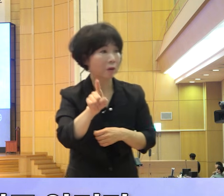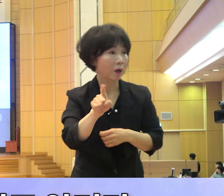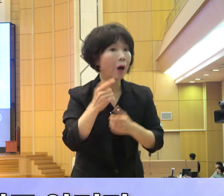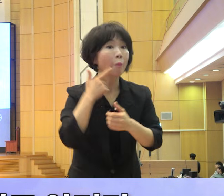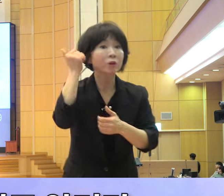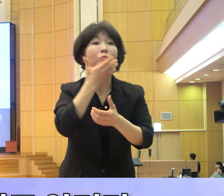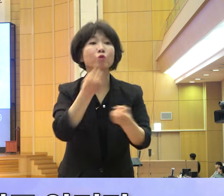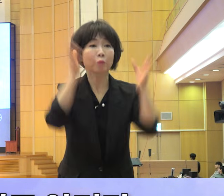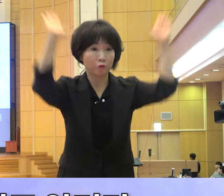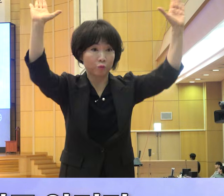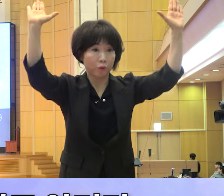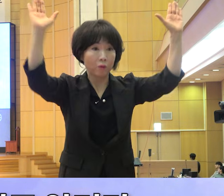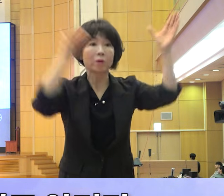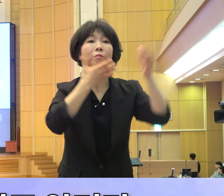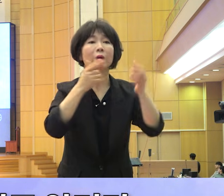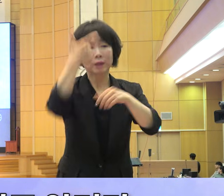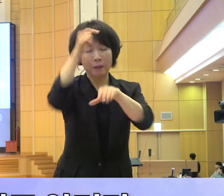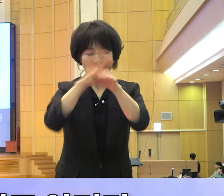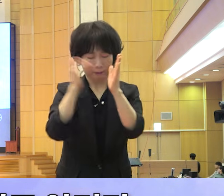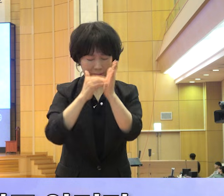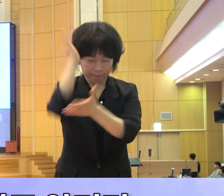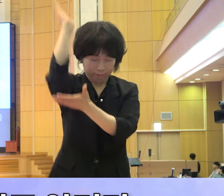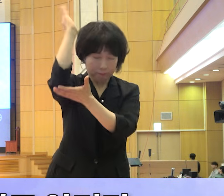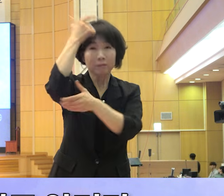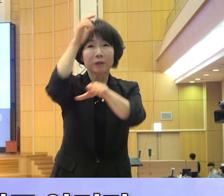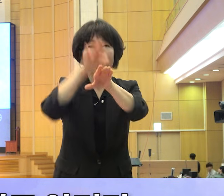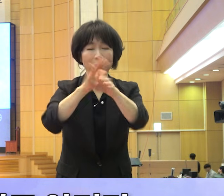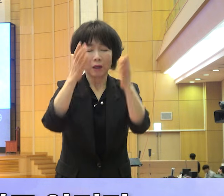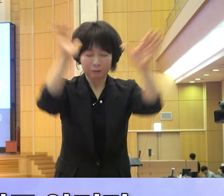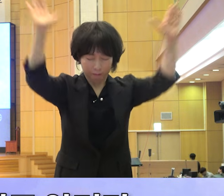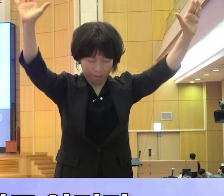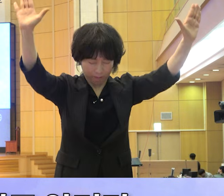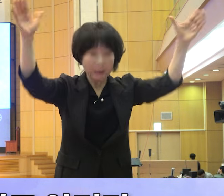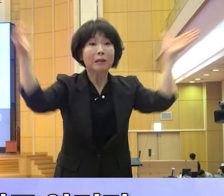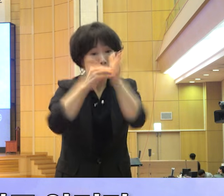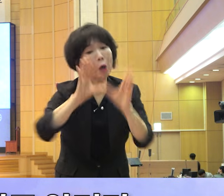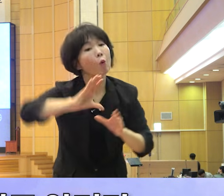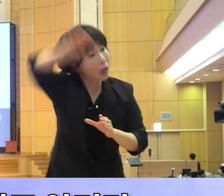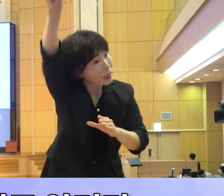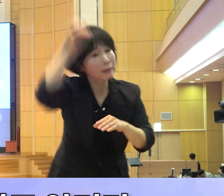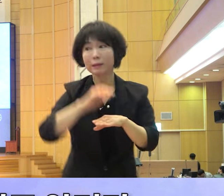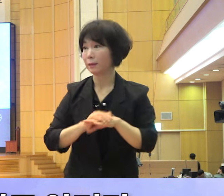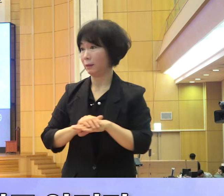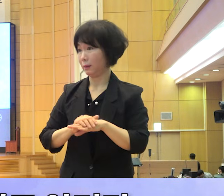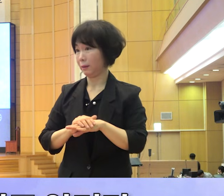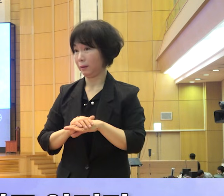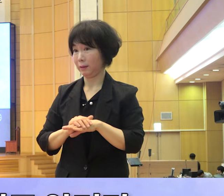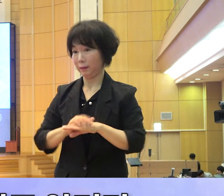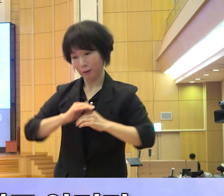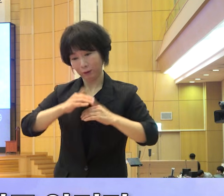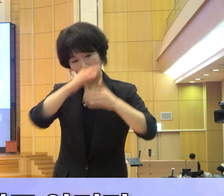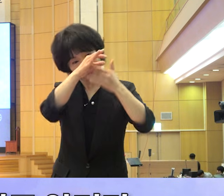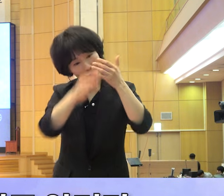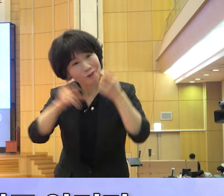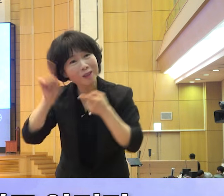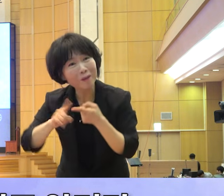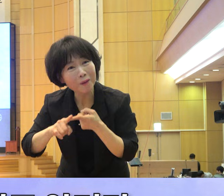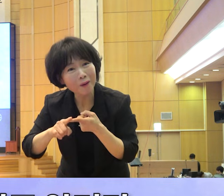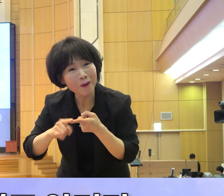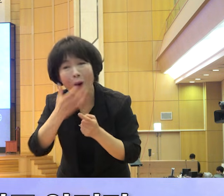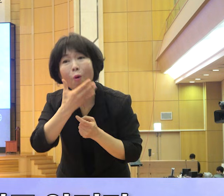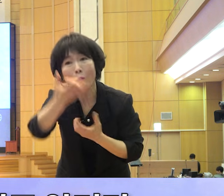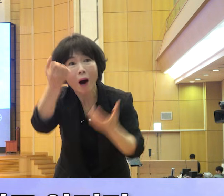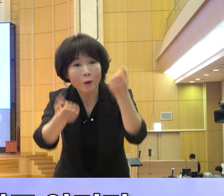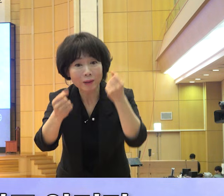축도라고 하는 건 마지막으로 말씀을 전해주고, 그리고 기도도 하고, 찬양도 하고, 예물도 드리고, 하나님 앞에 축복받을 수